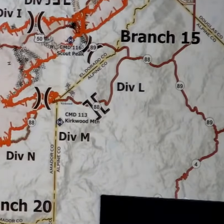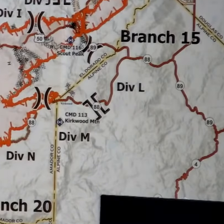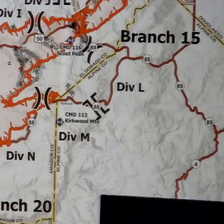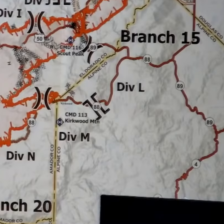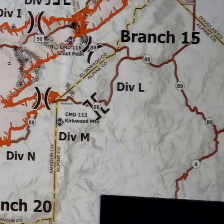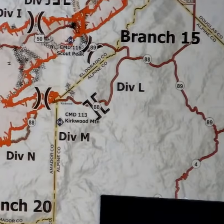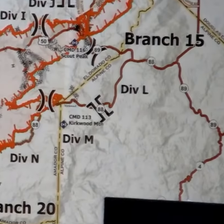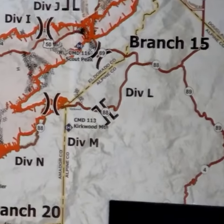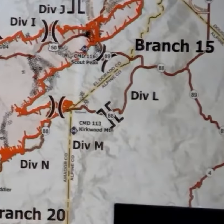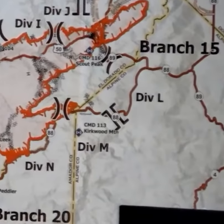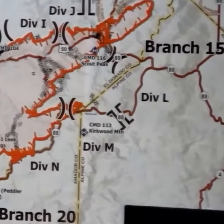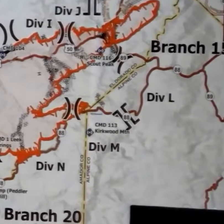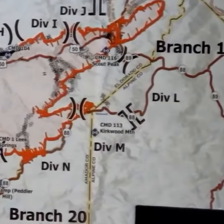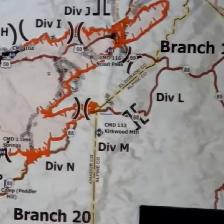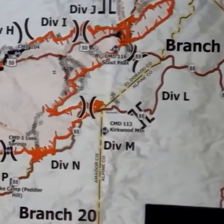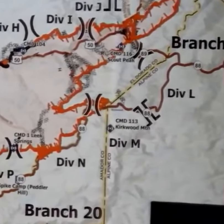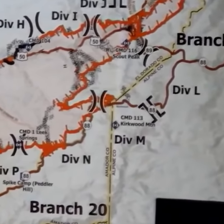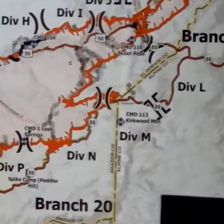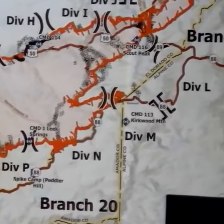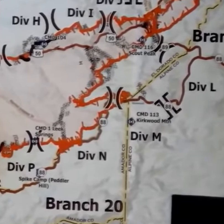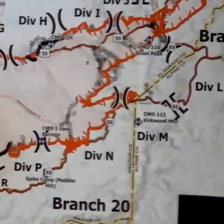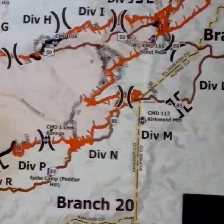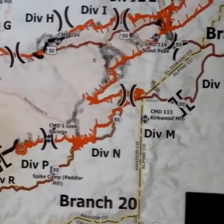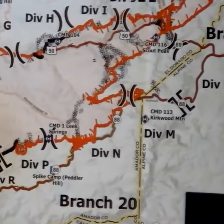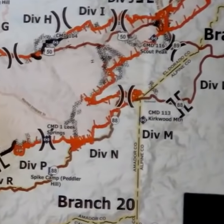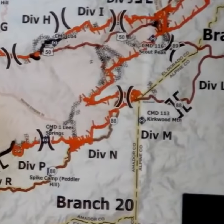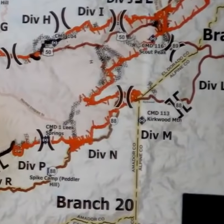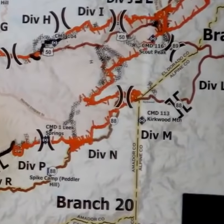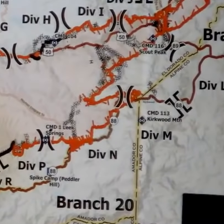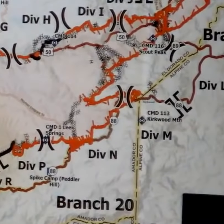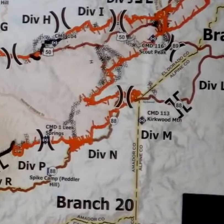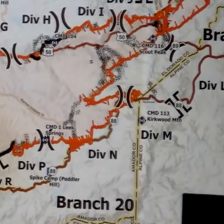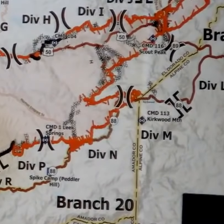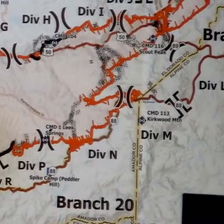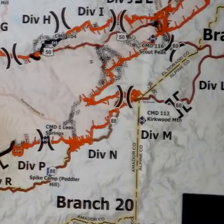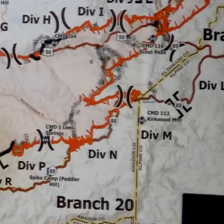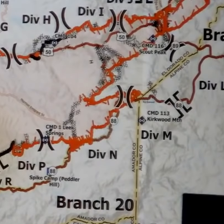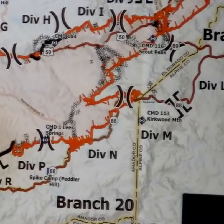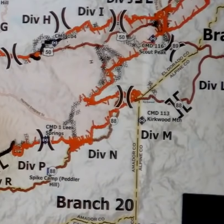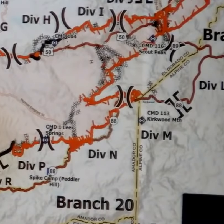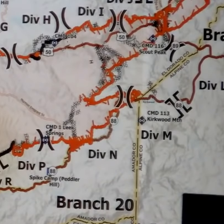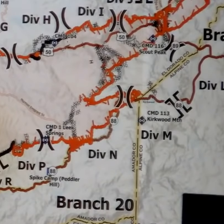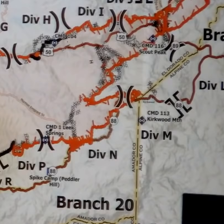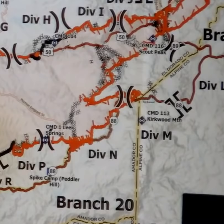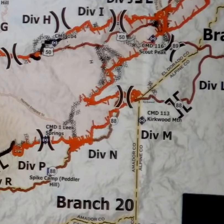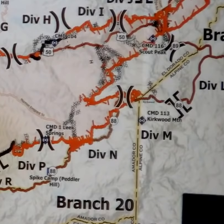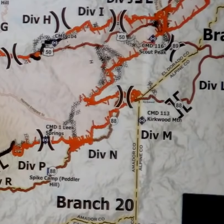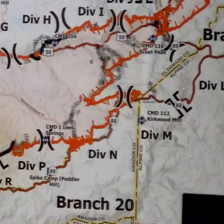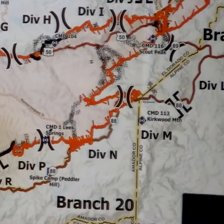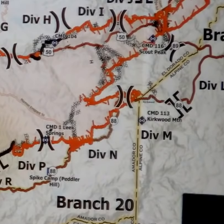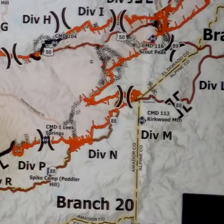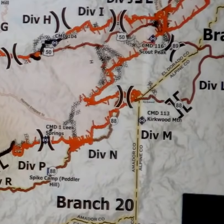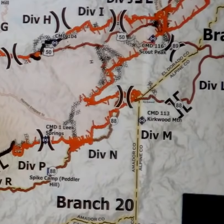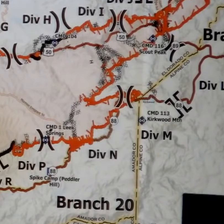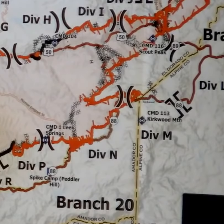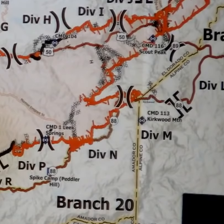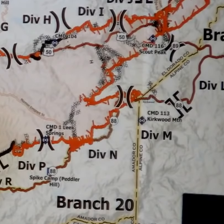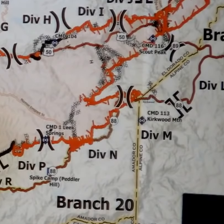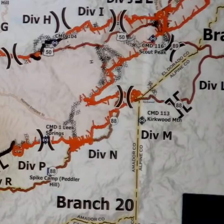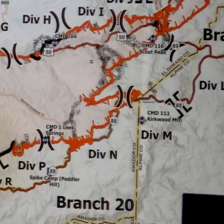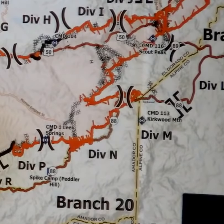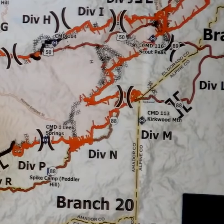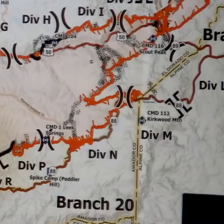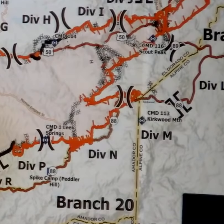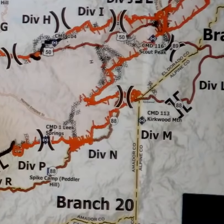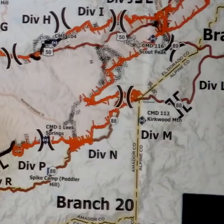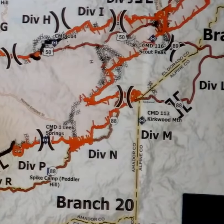del incendio acá en la rama 30 todavía mantiene bajo control. Lo que estamos haciendo ahora es tenemos patrullas